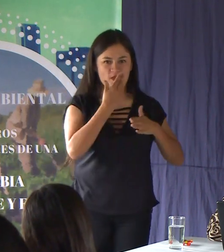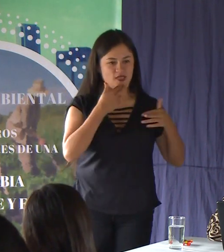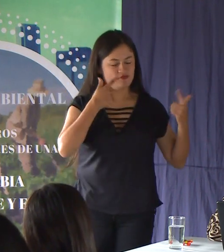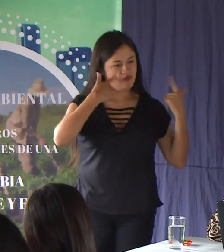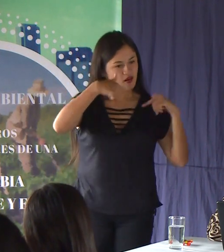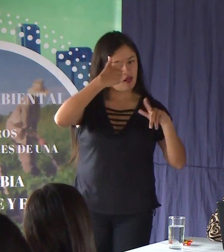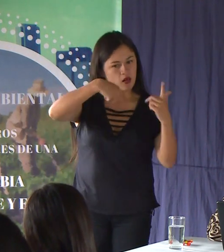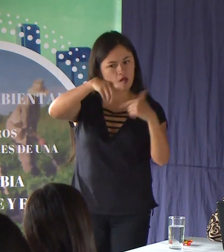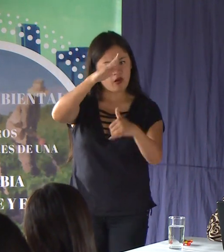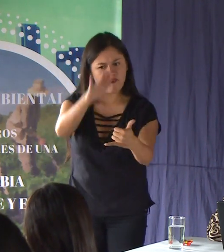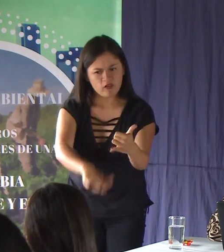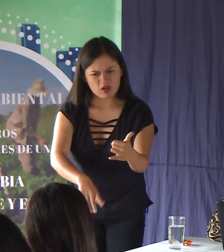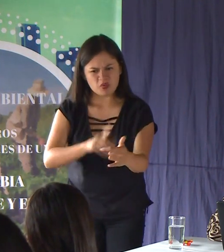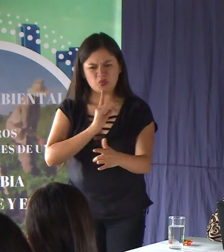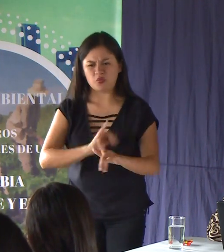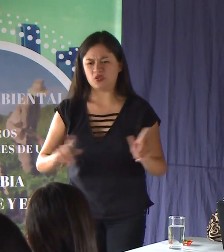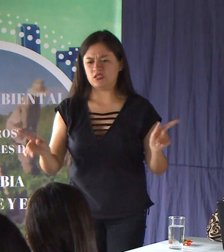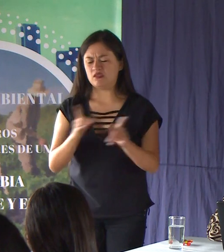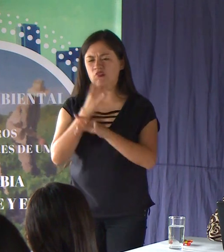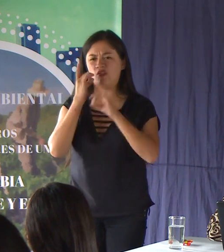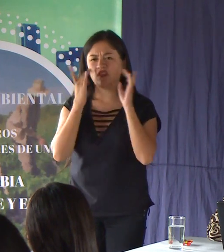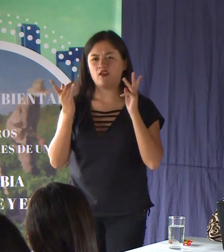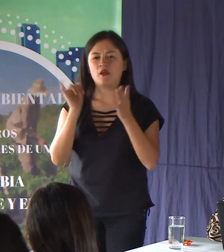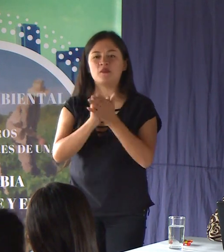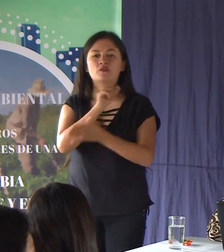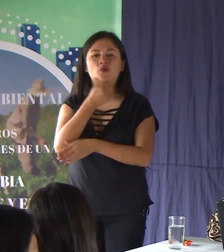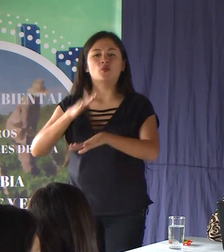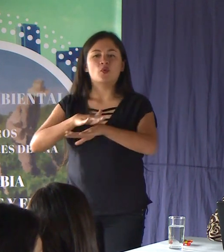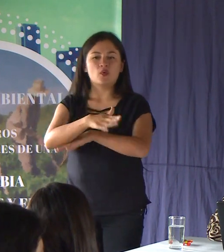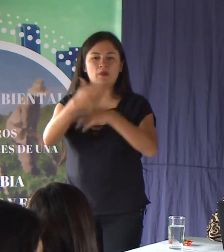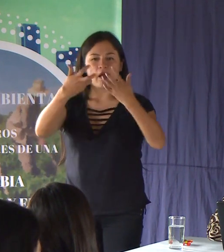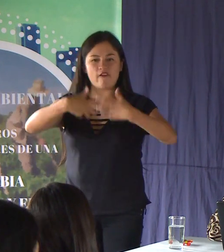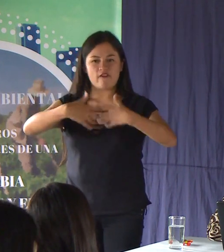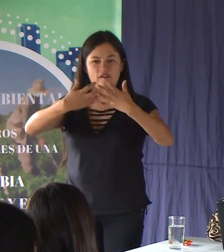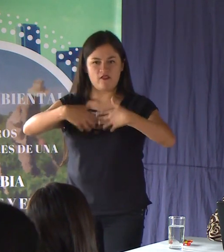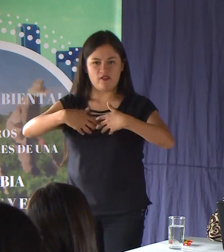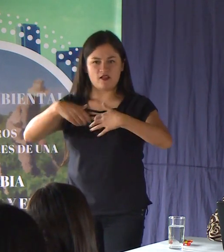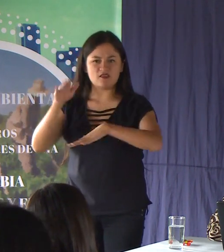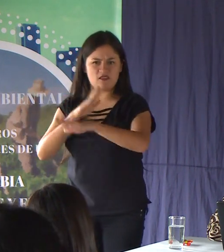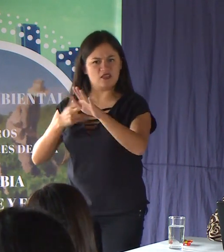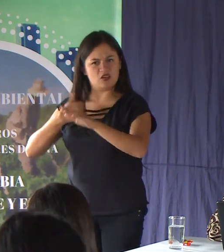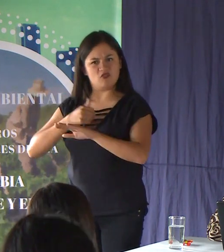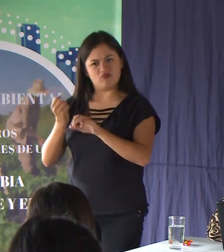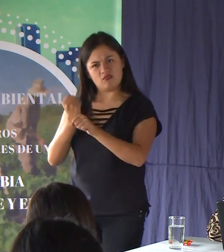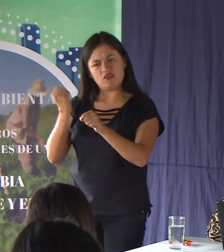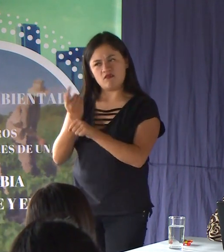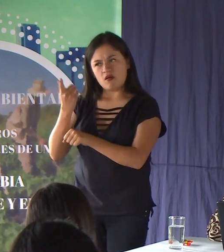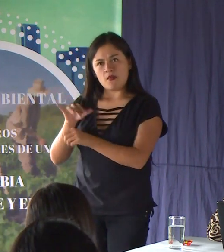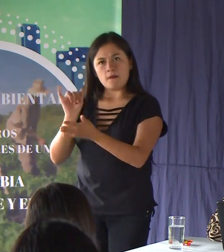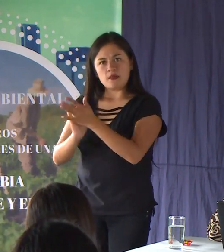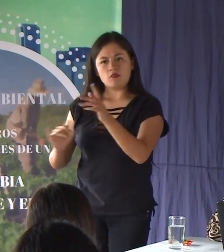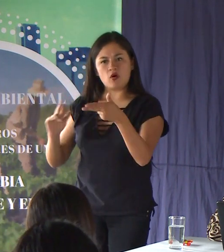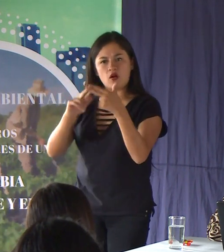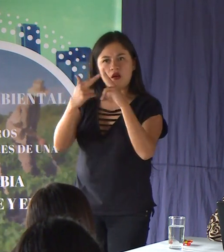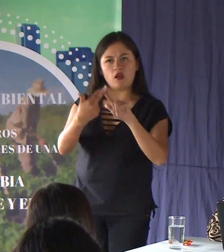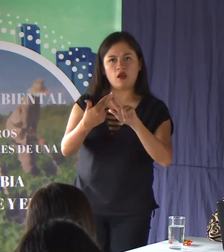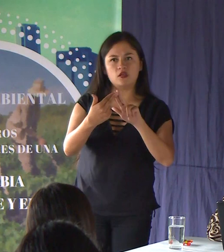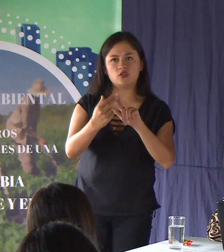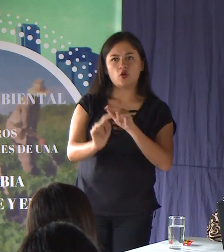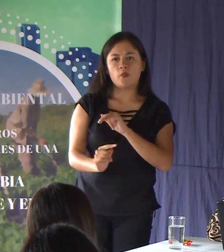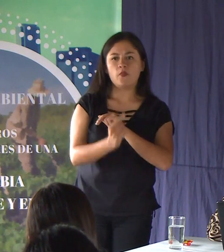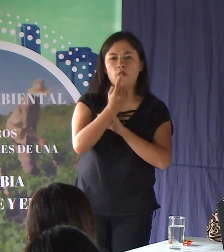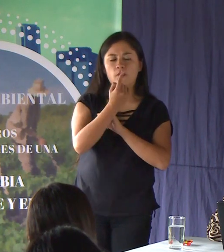tema de las fábricas también es un tema que hemos abordado y cuestionado y que tiene relación con esta primera